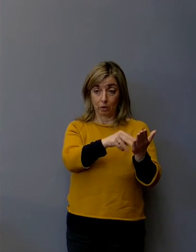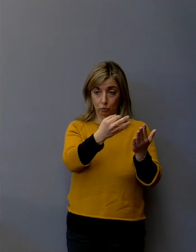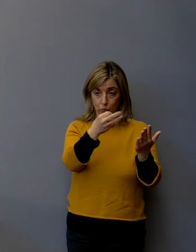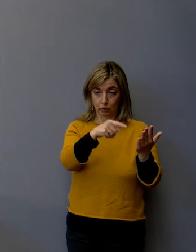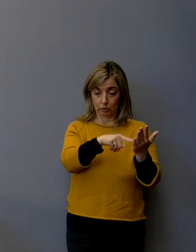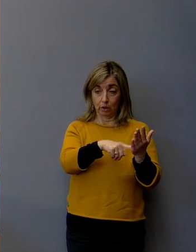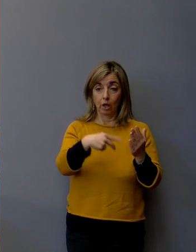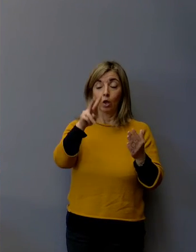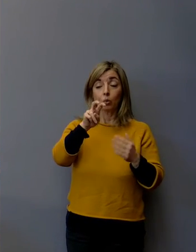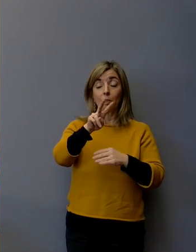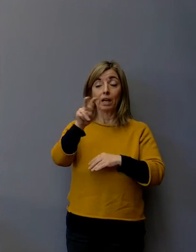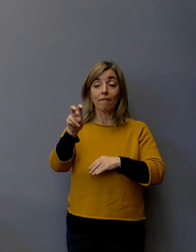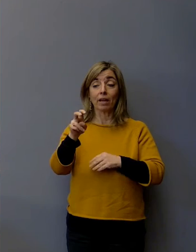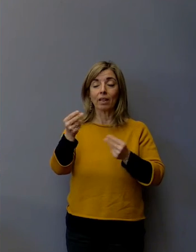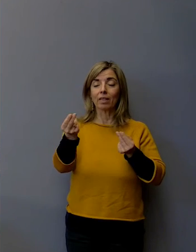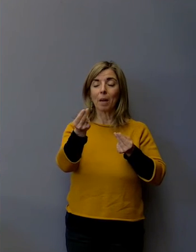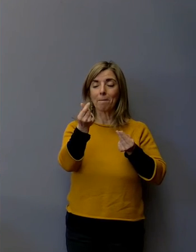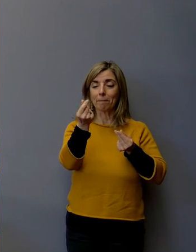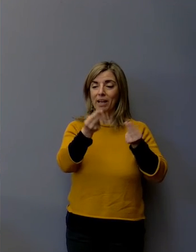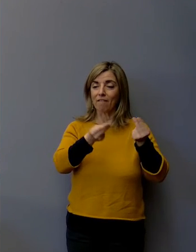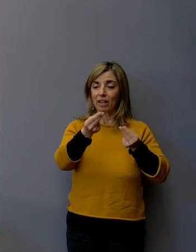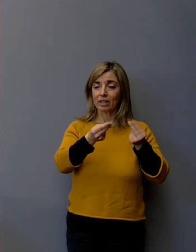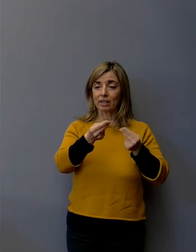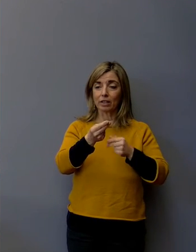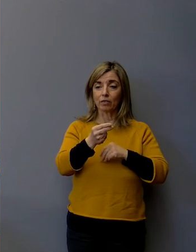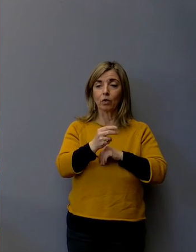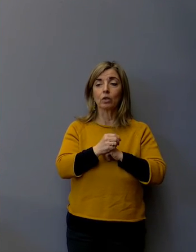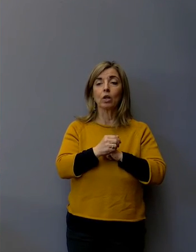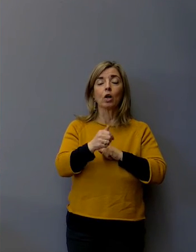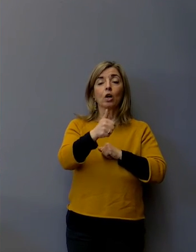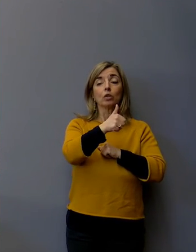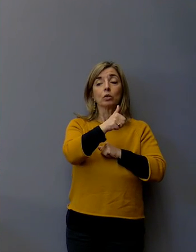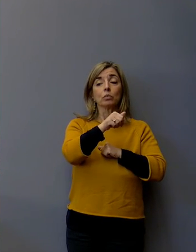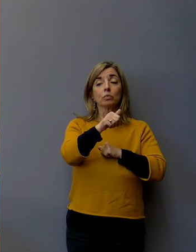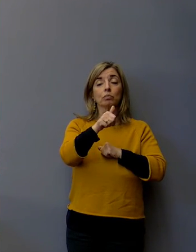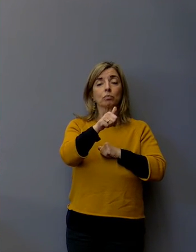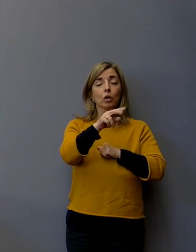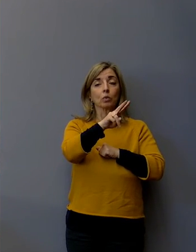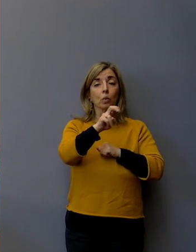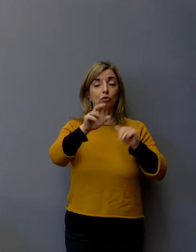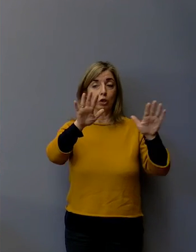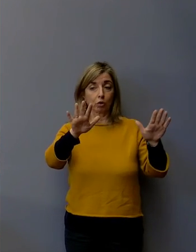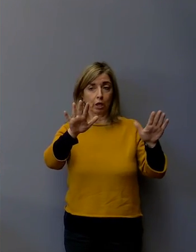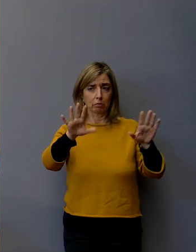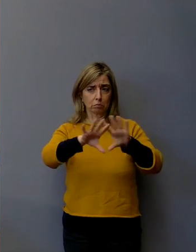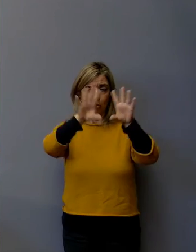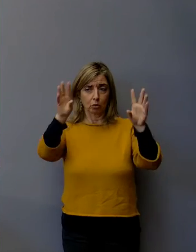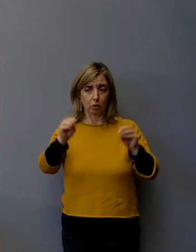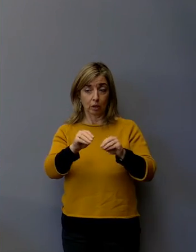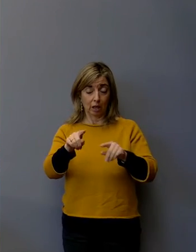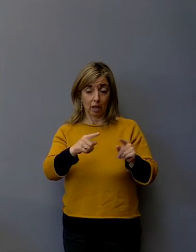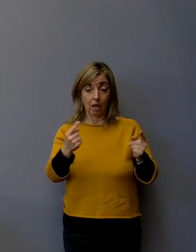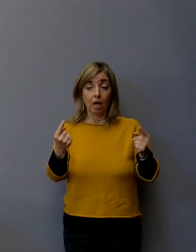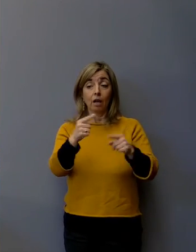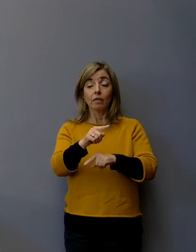e sono stati fatti 190 più 32 quindi 220 a casa mi ha diviso per nove